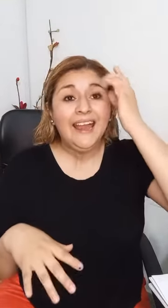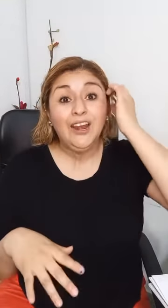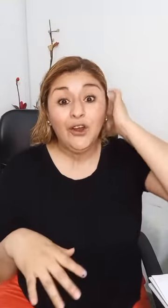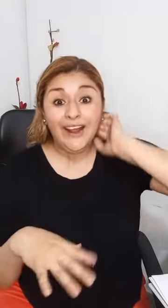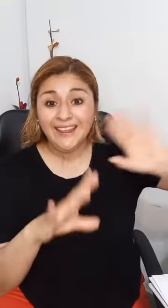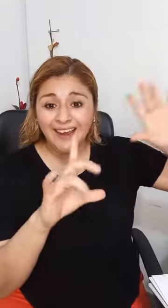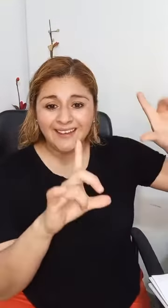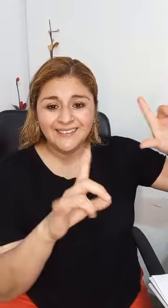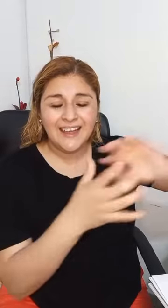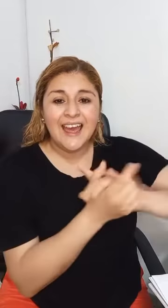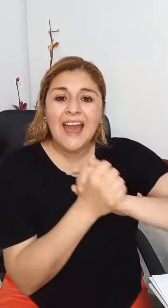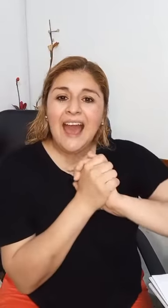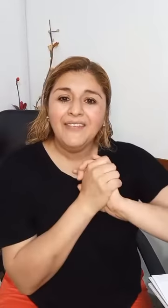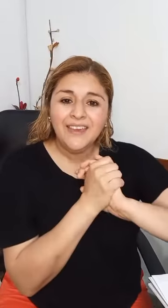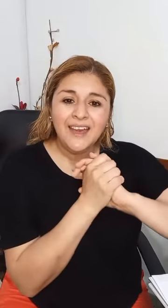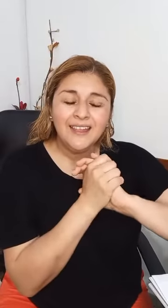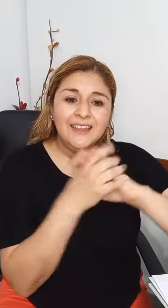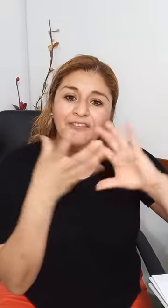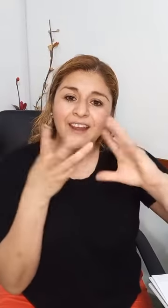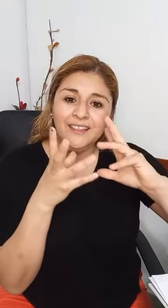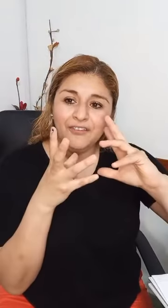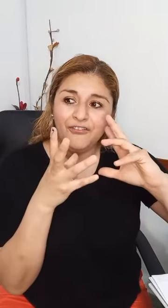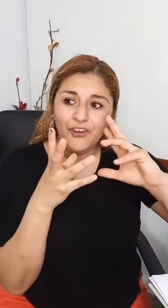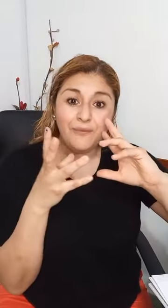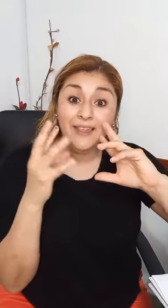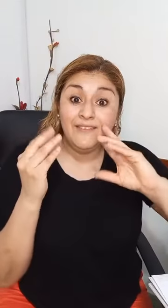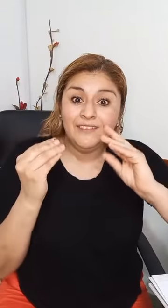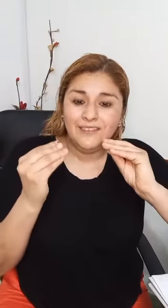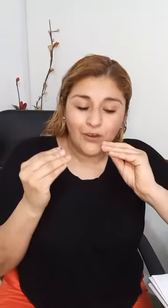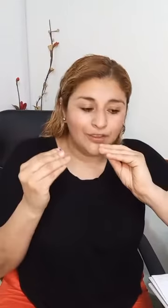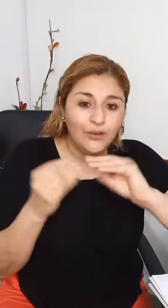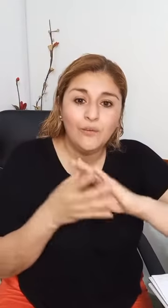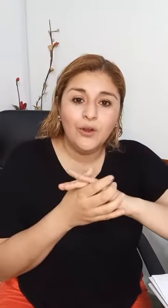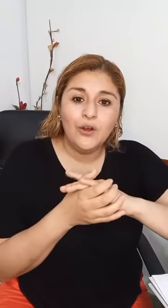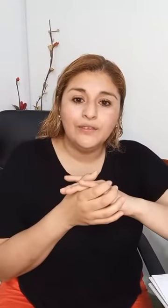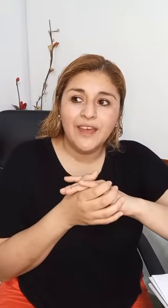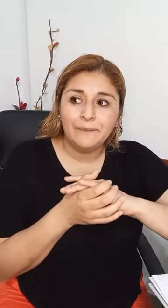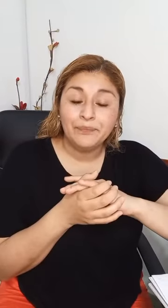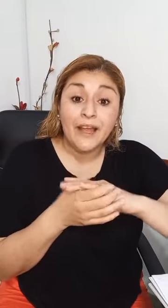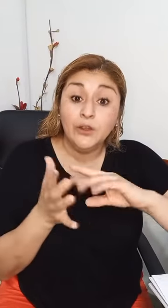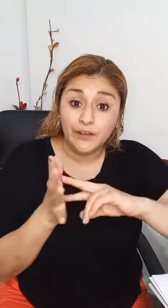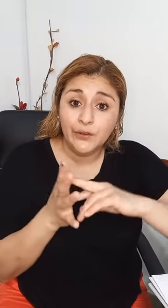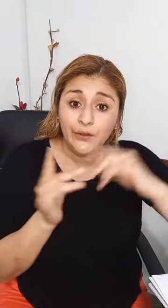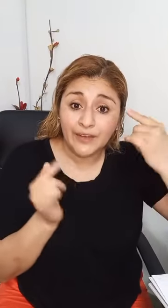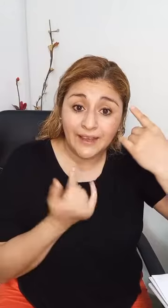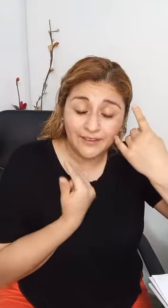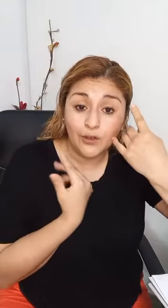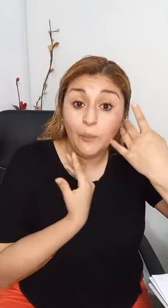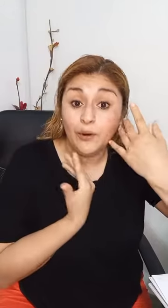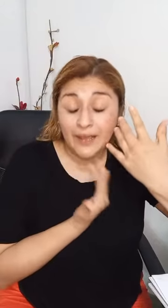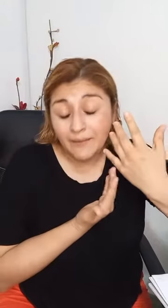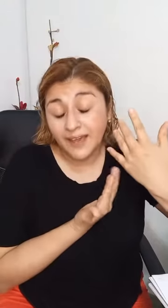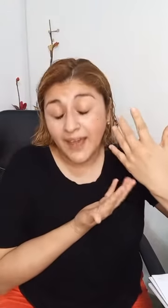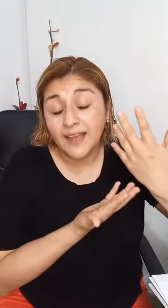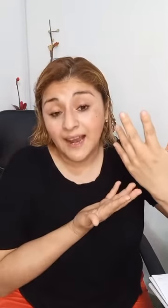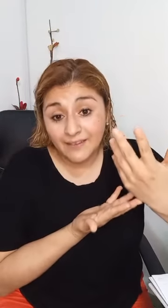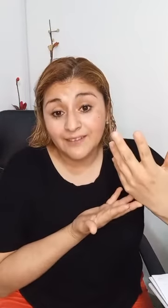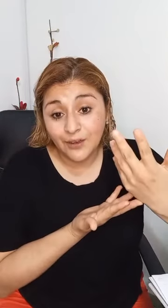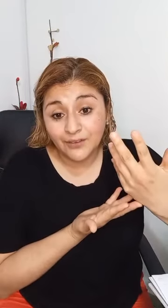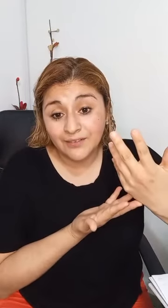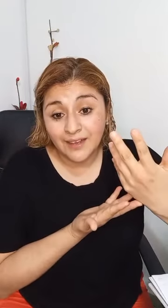en los carteles haría diferentes formas de visión. cómo, o sea, los trastornos en la visión, los problemas